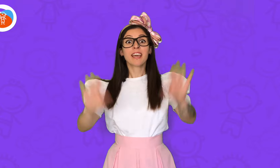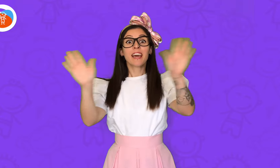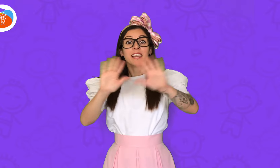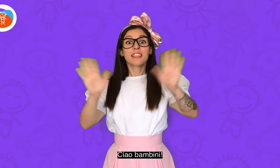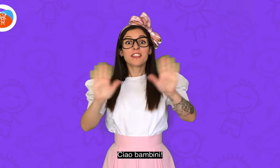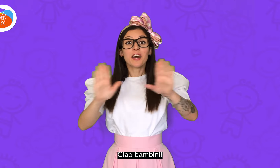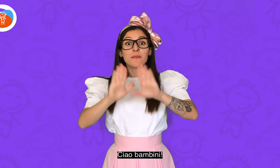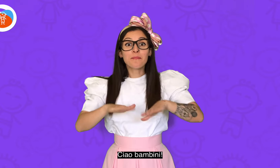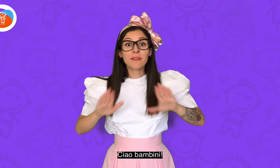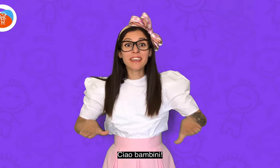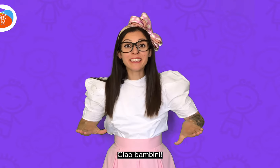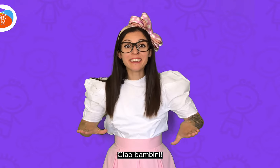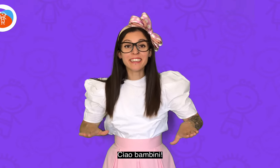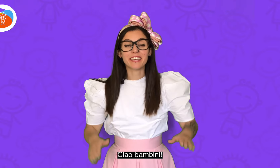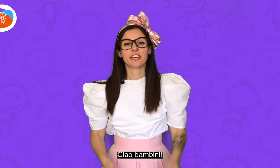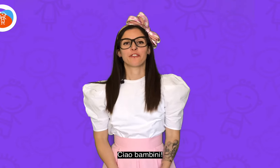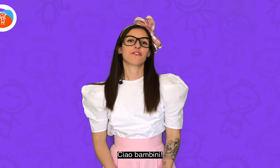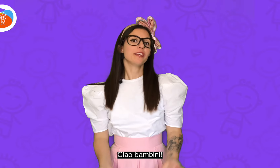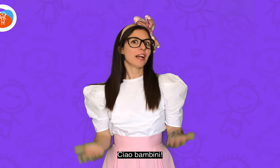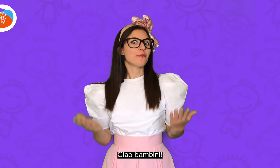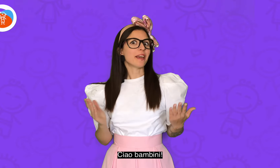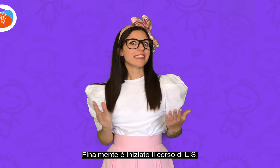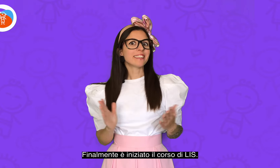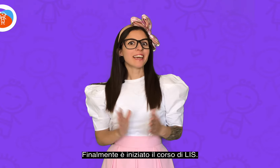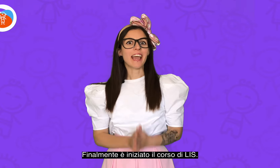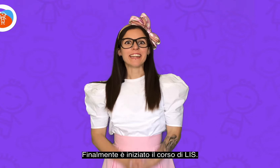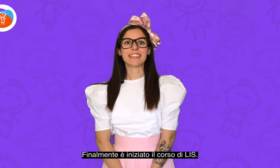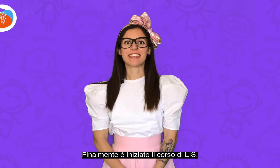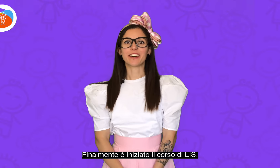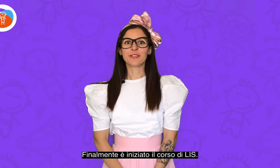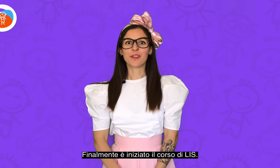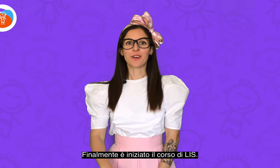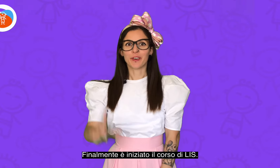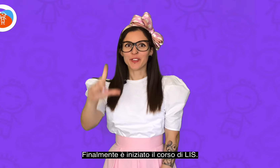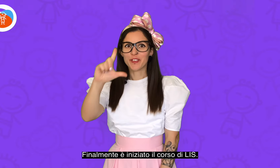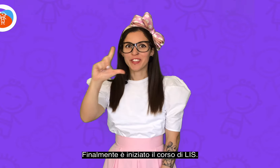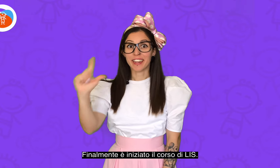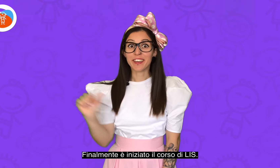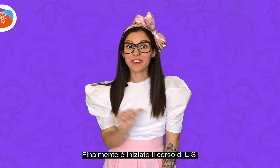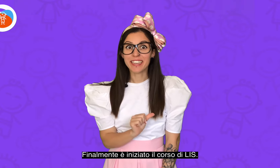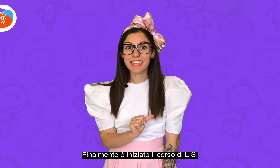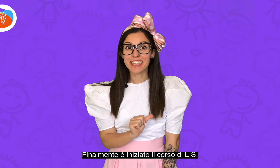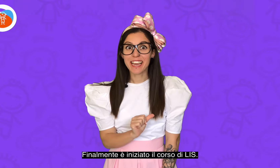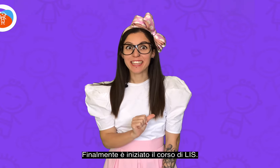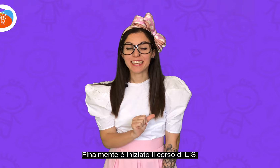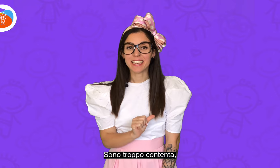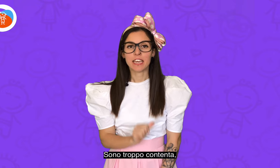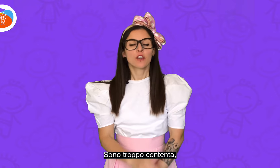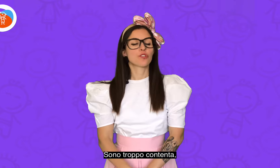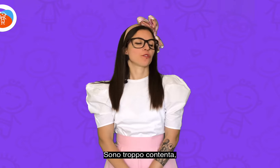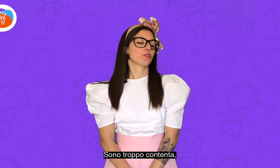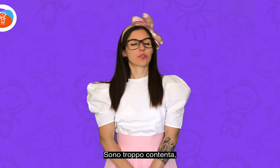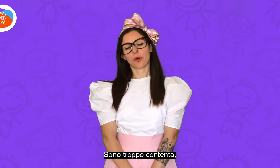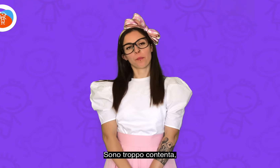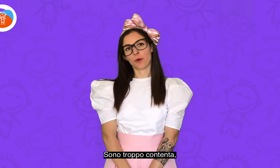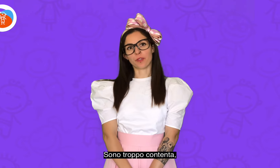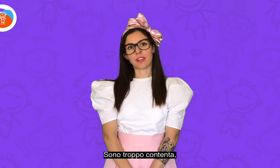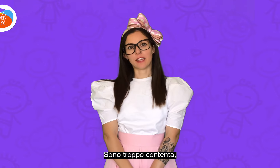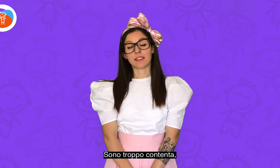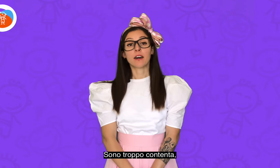Ciao bambini! Finalmente è iniziato il corso di lingua dei segni! Sono troppo contenta